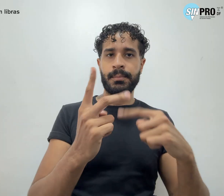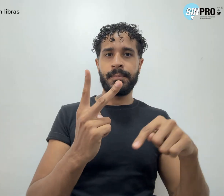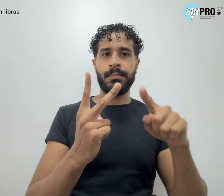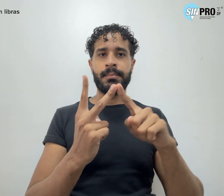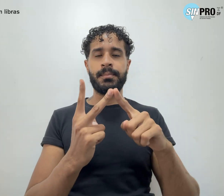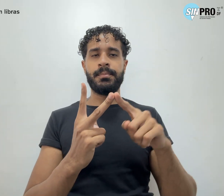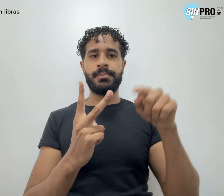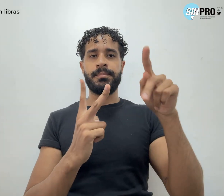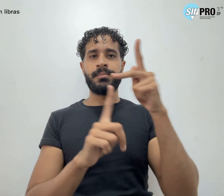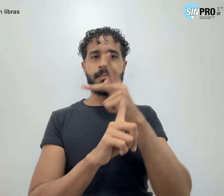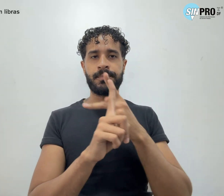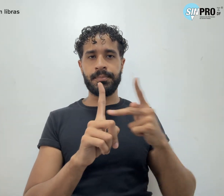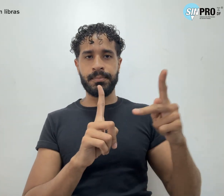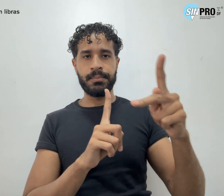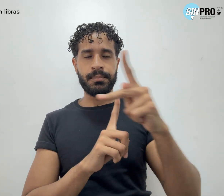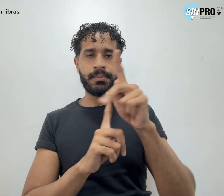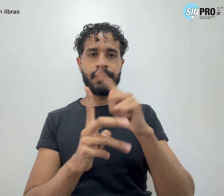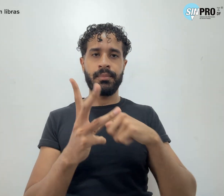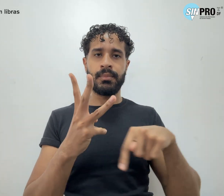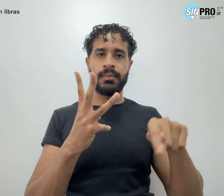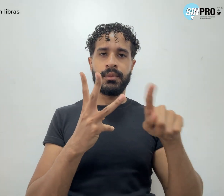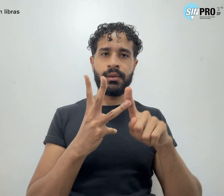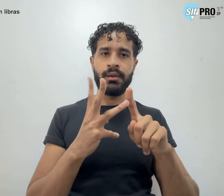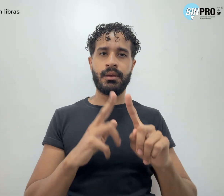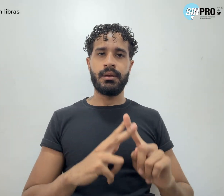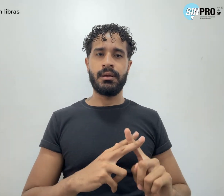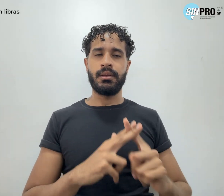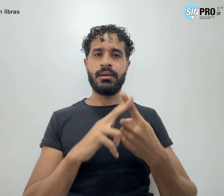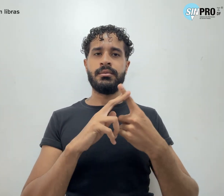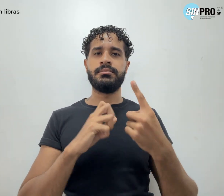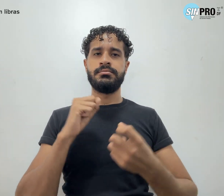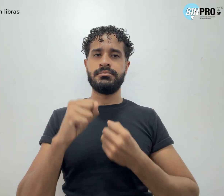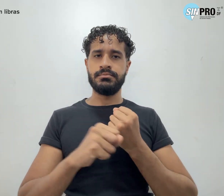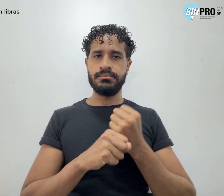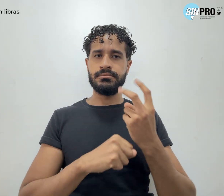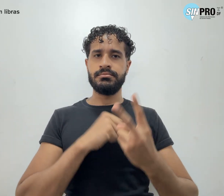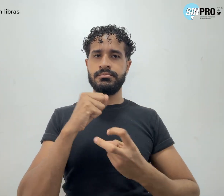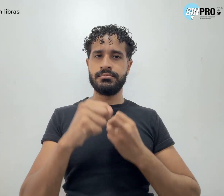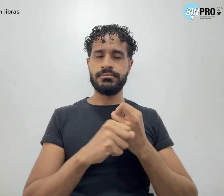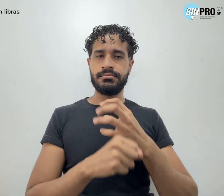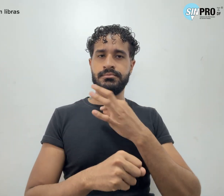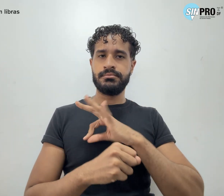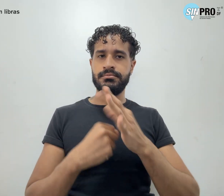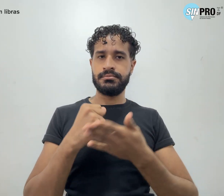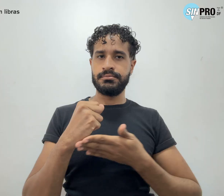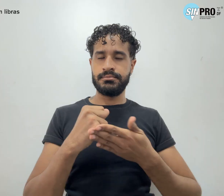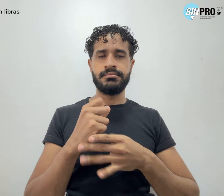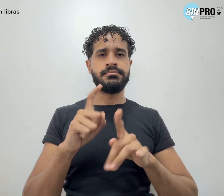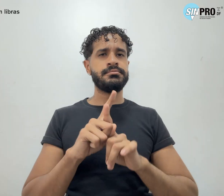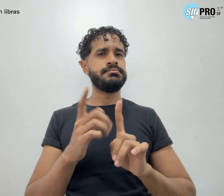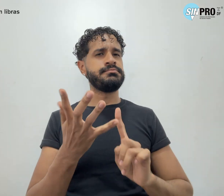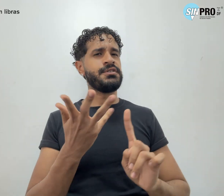previdência social, o reajuste anual do salário mínimo e tantos outros